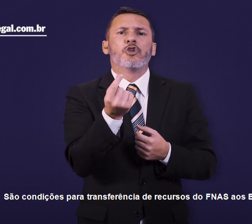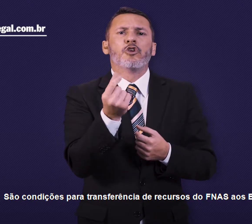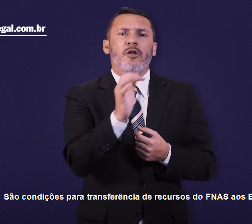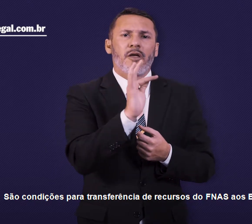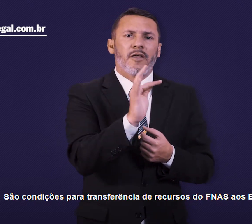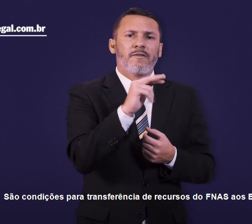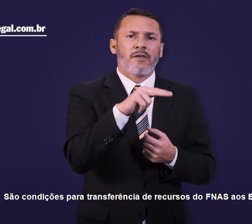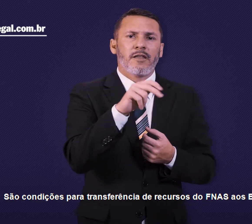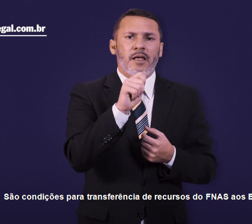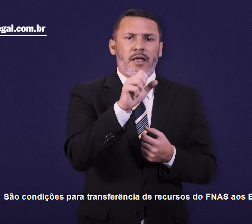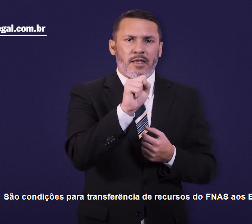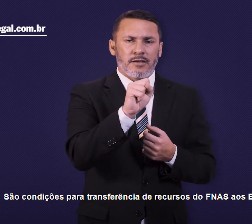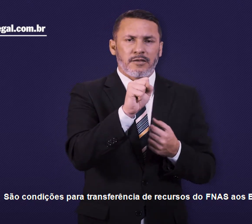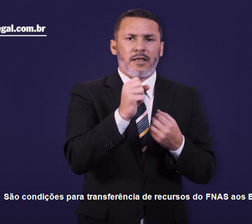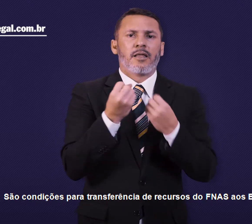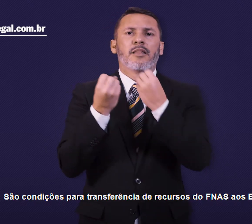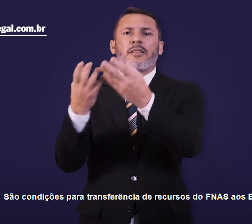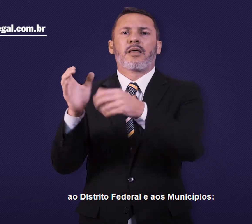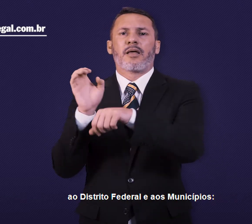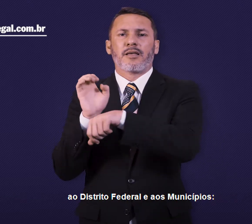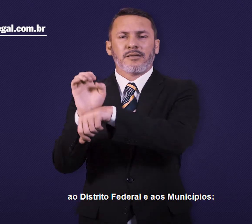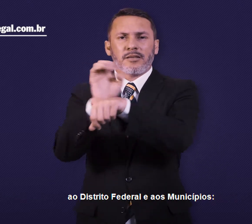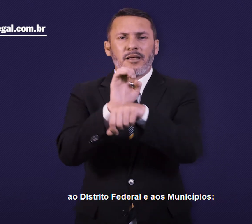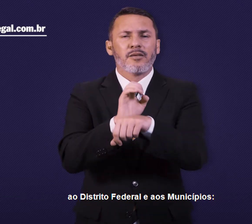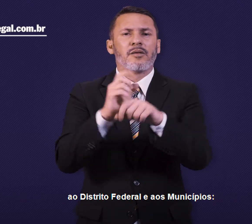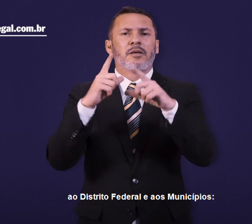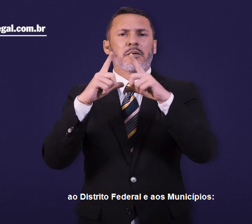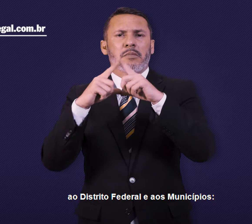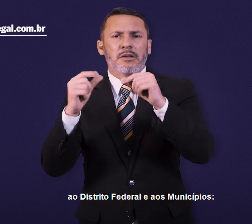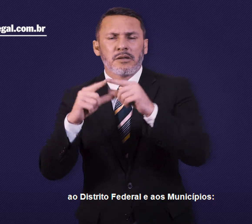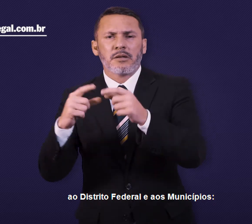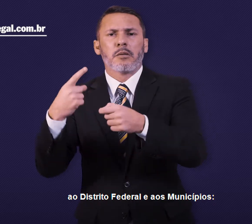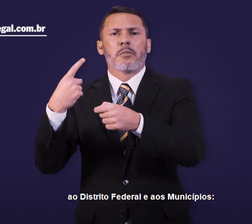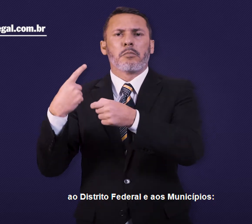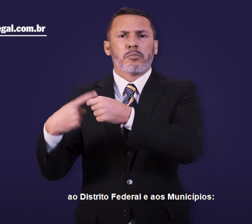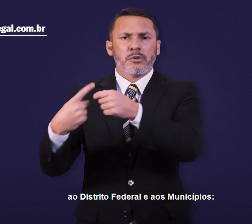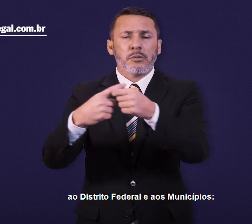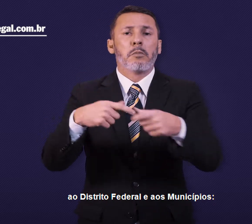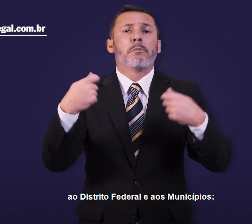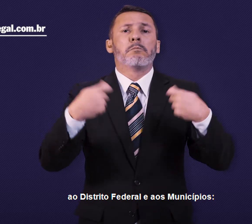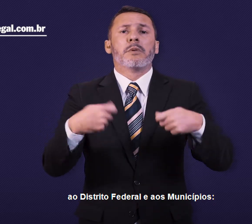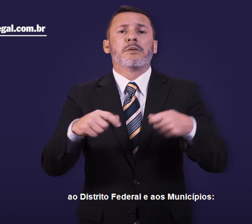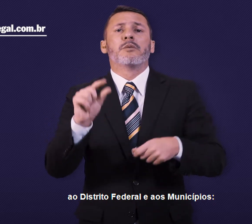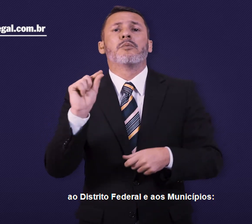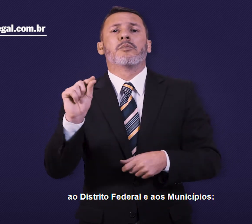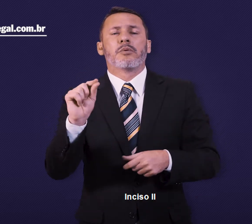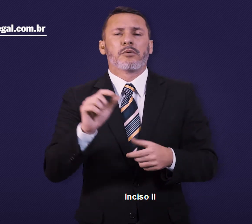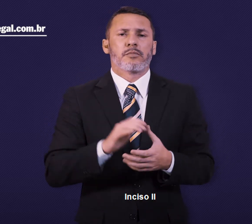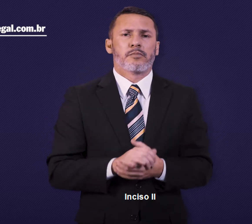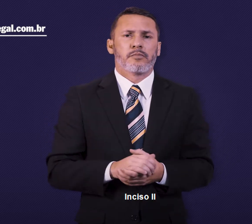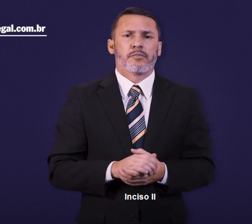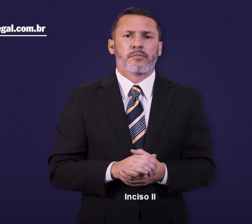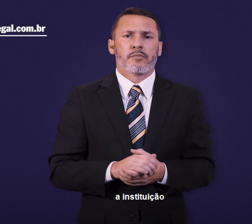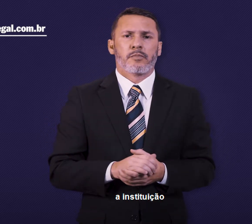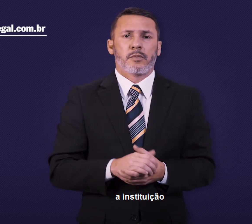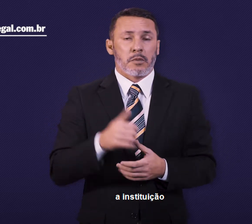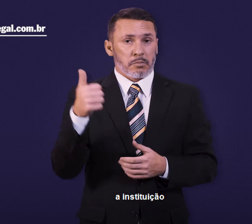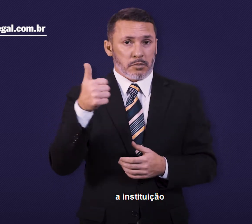recursos do FNAS aos estados, ao Distrito Federal e aos municípios, Inciso 1. A